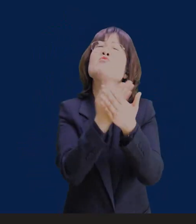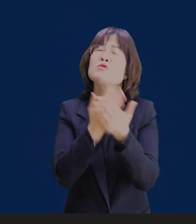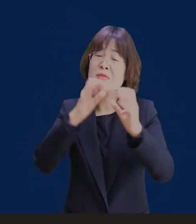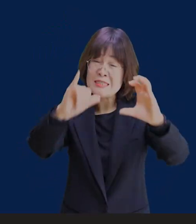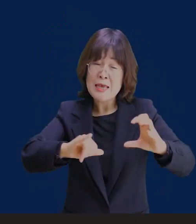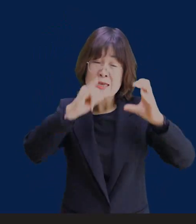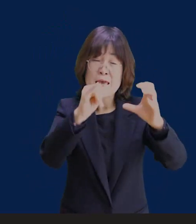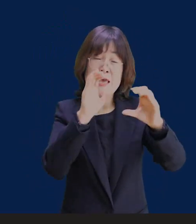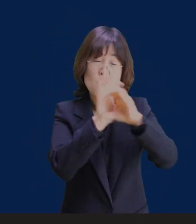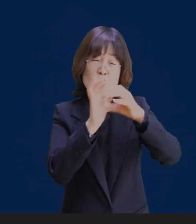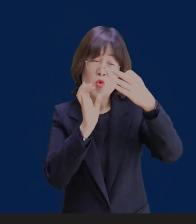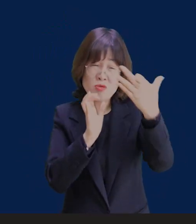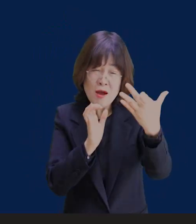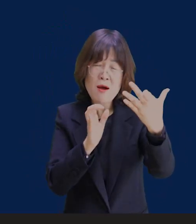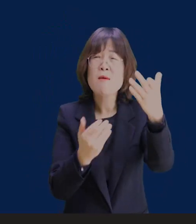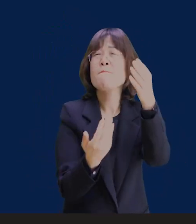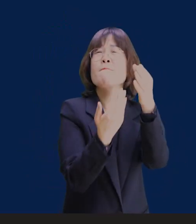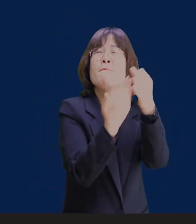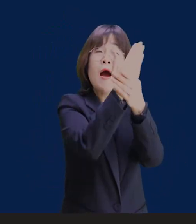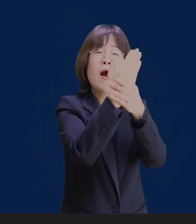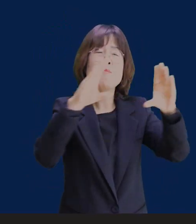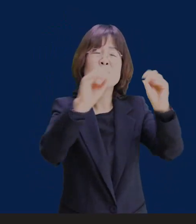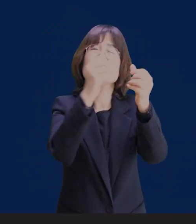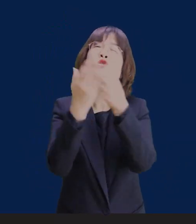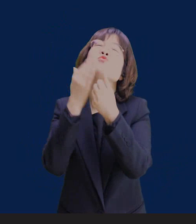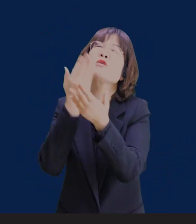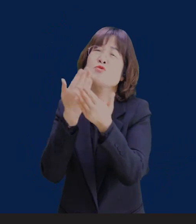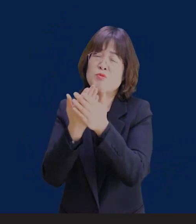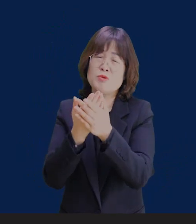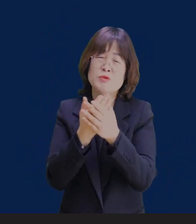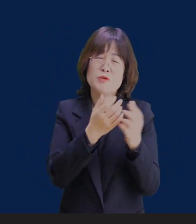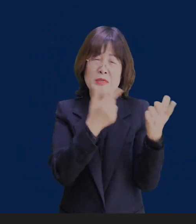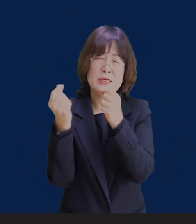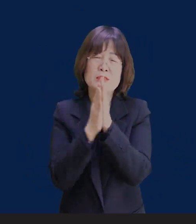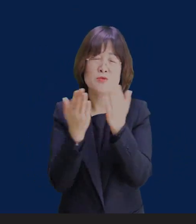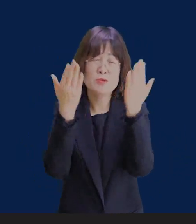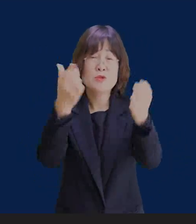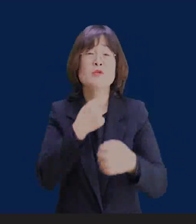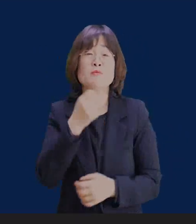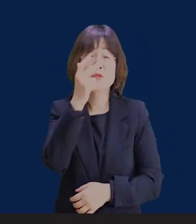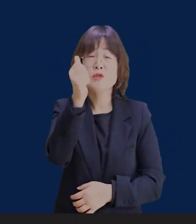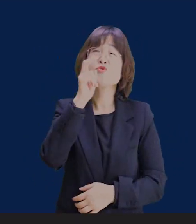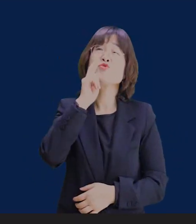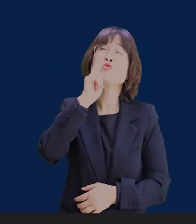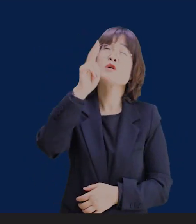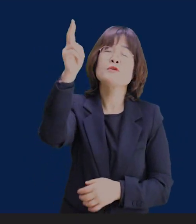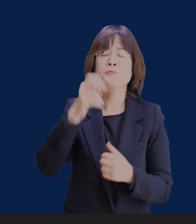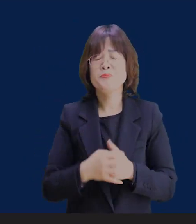코로나가 멈춰지게 해달라고 우리 주여 한번 부르짖고 마지막으로 기도하며 나갑니다. 주여,